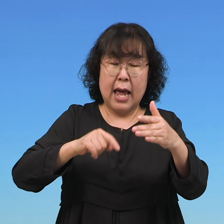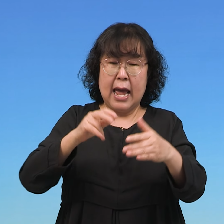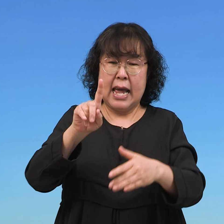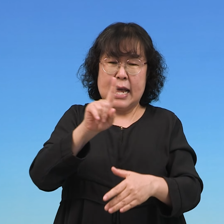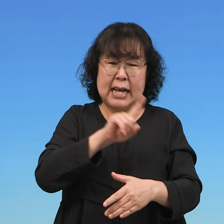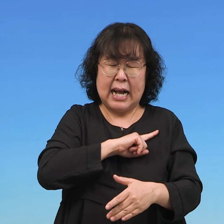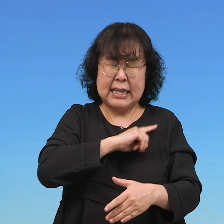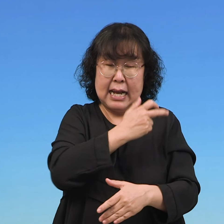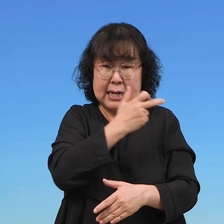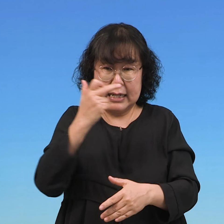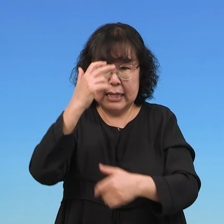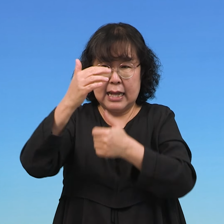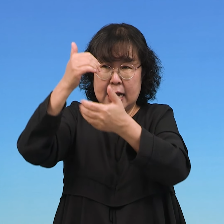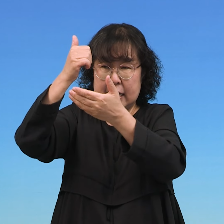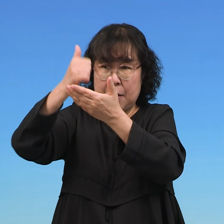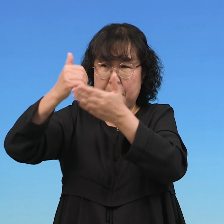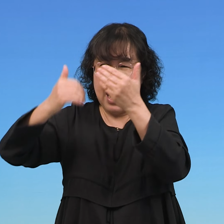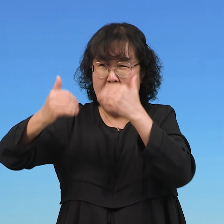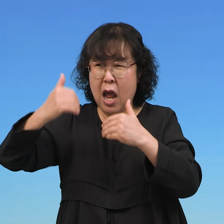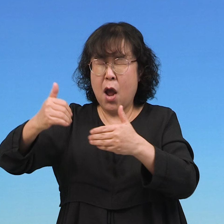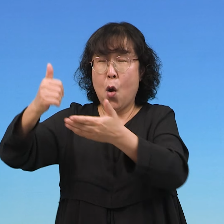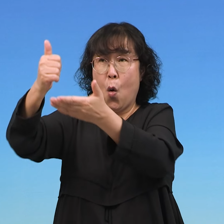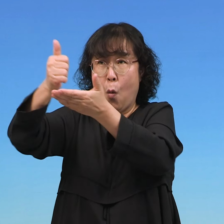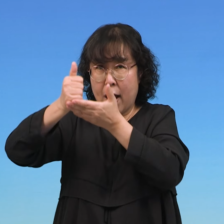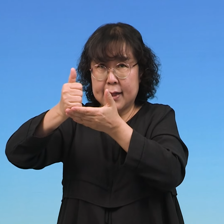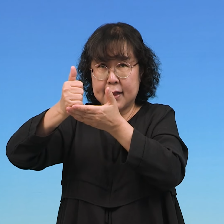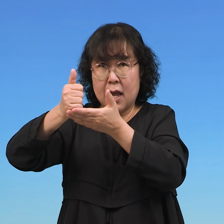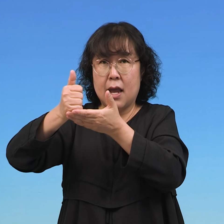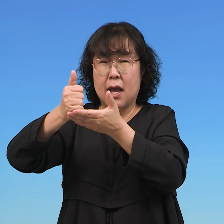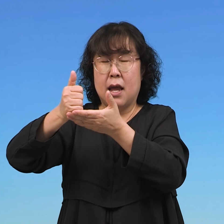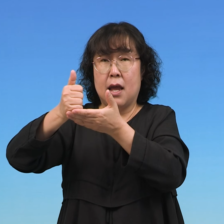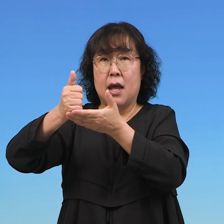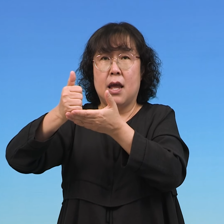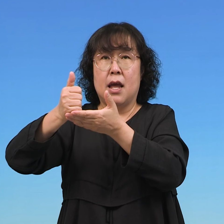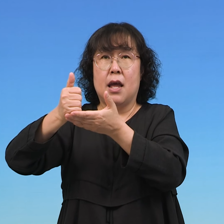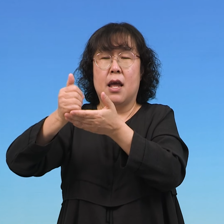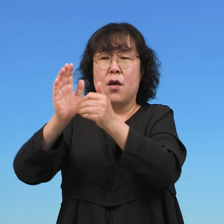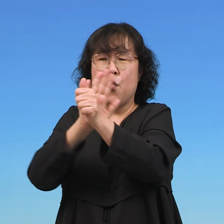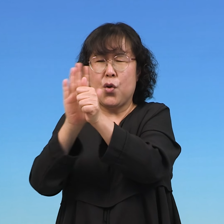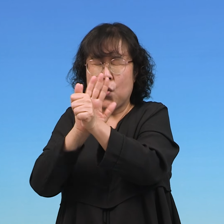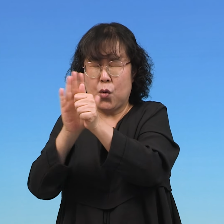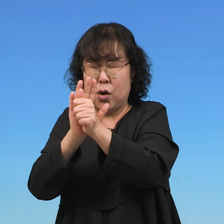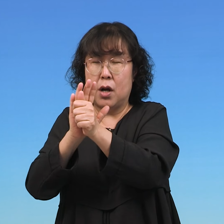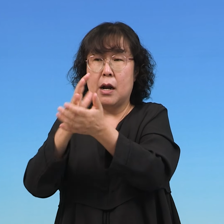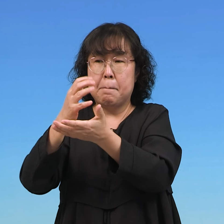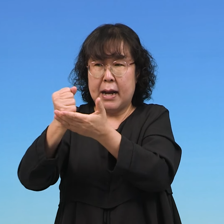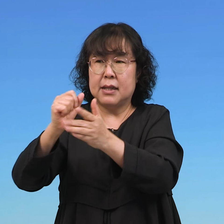하나님의 환대를 받았던 날이 그 날이에요. 무슨 말인지 아세요? 그 행위로 저를